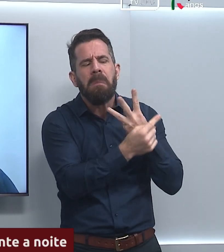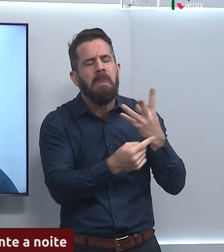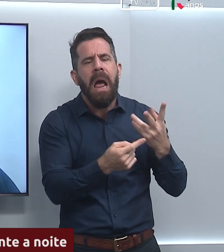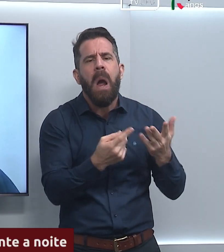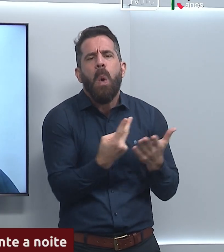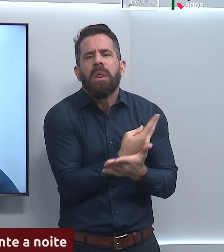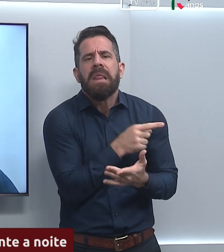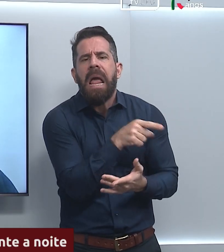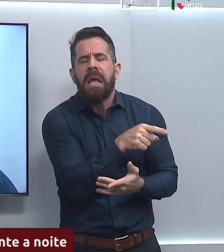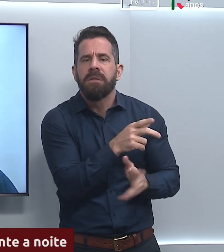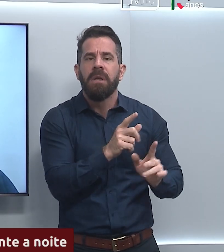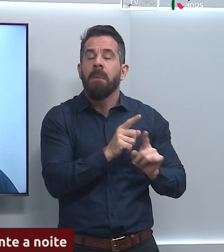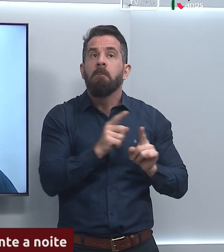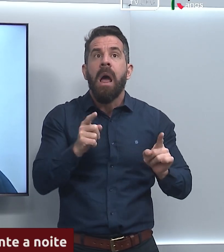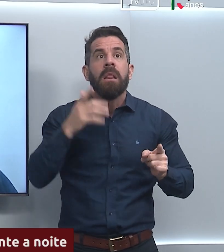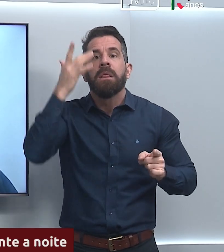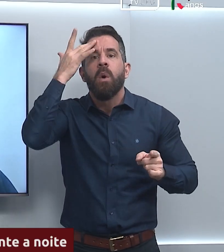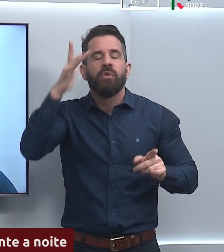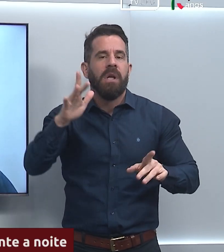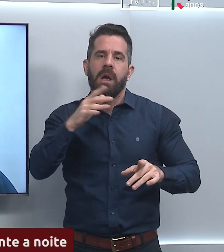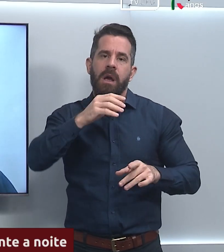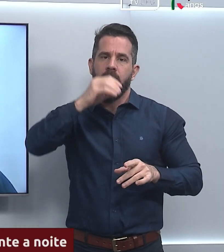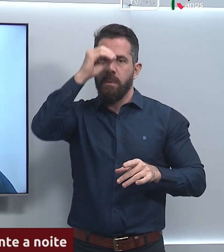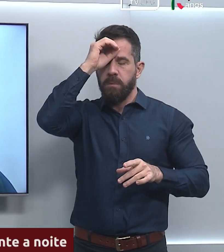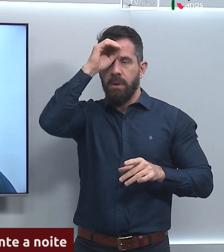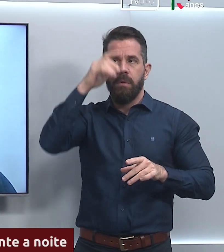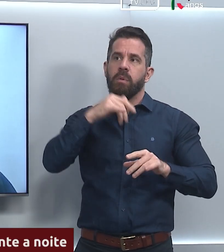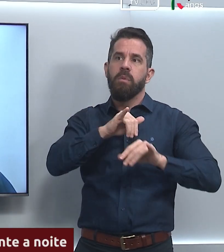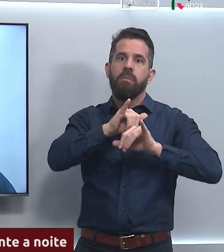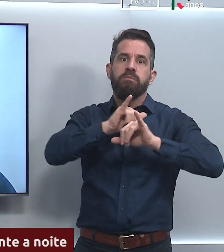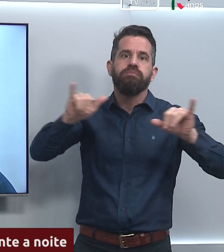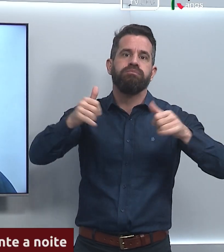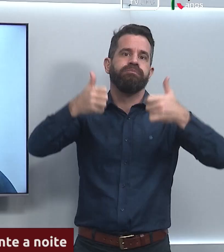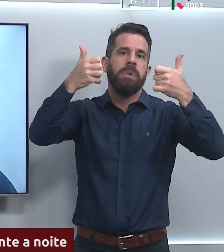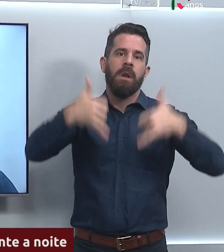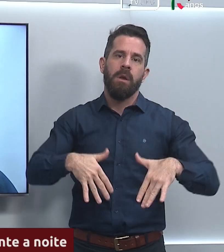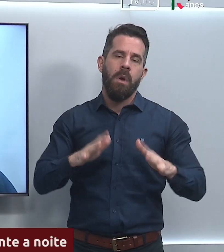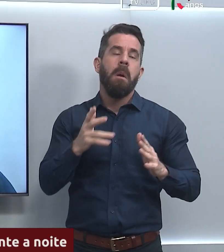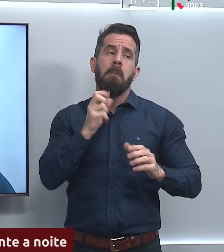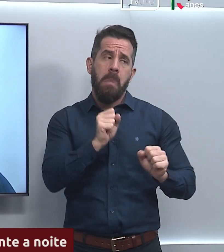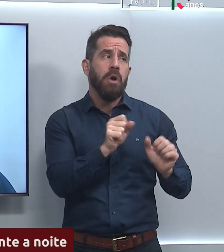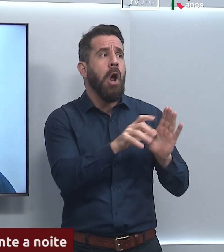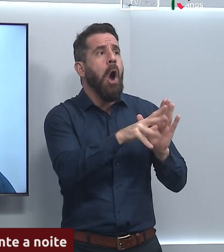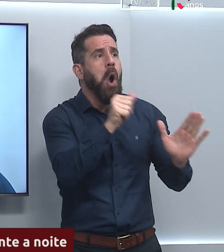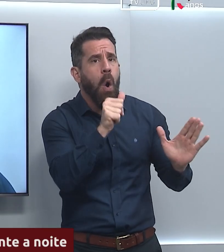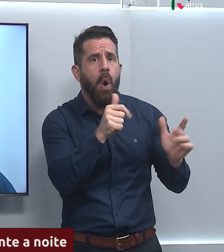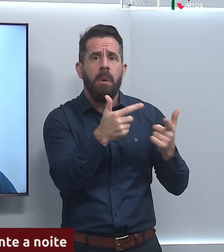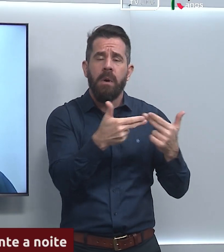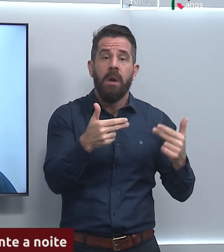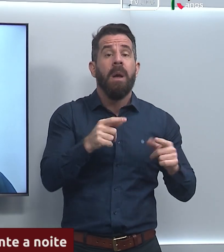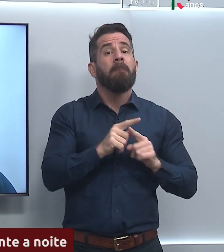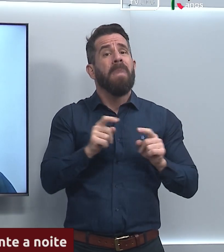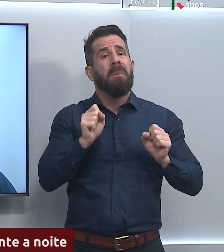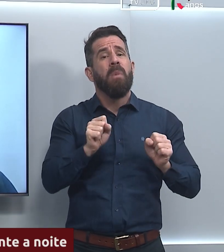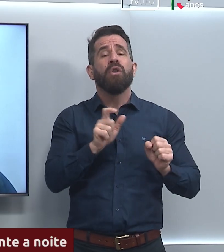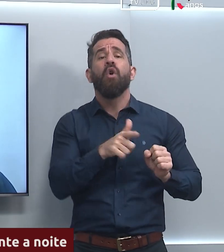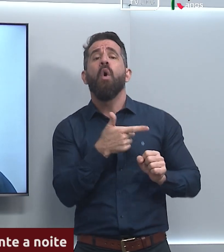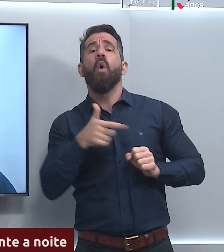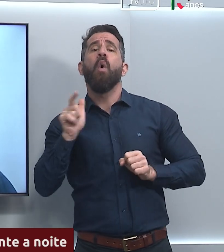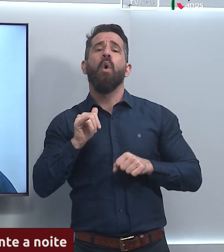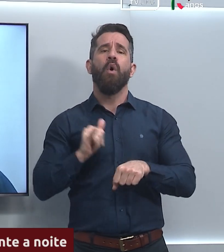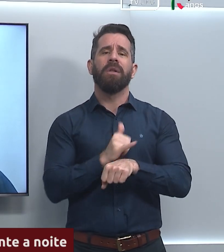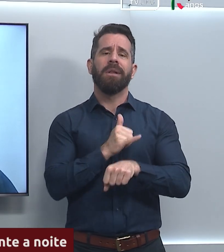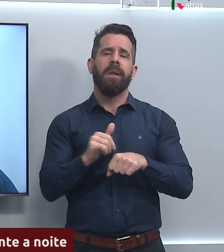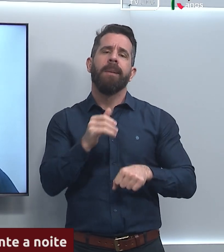roubo, né? Mas isso tudo poderia ser resolvido de uma forma bem mais simples. Eu posso colocar uma vigilância eletrônica, eu posso